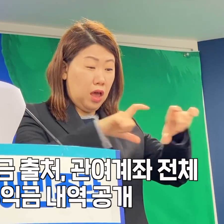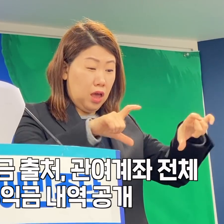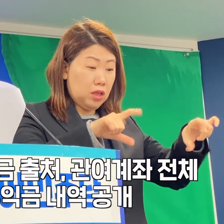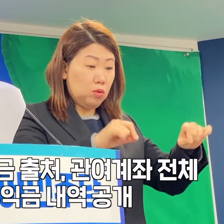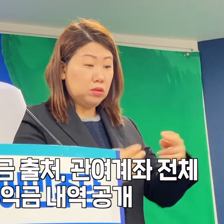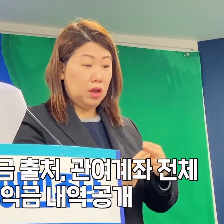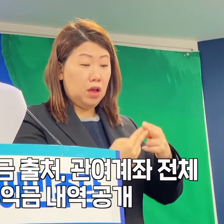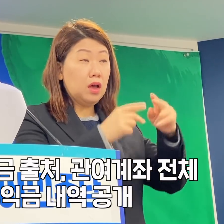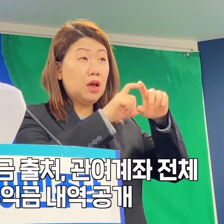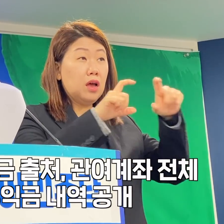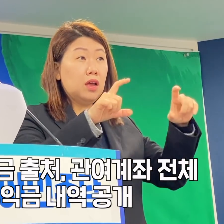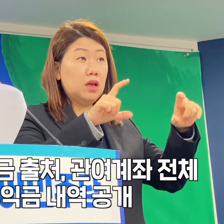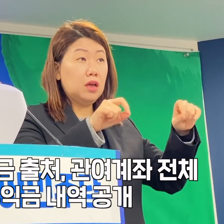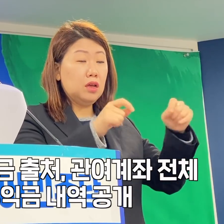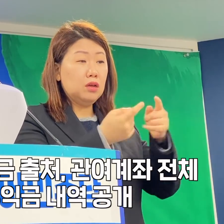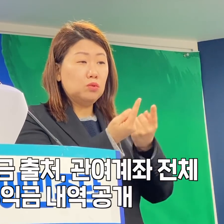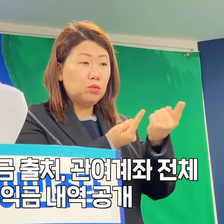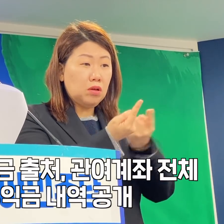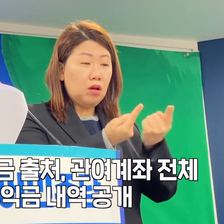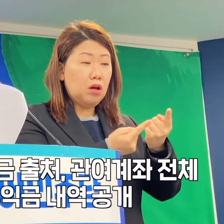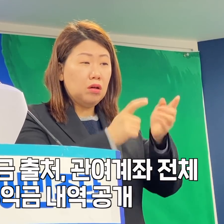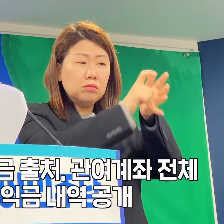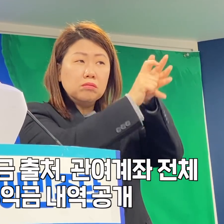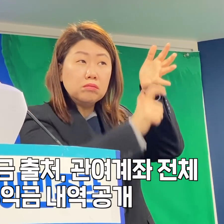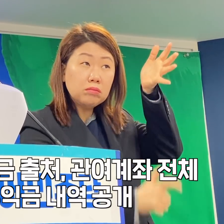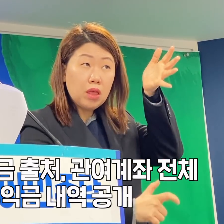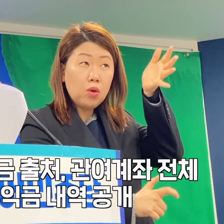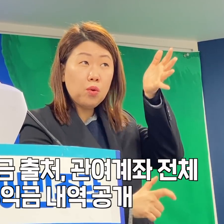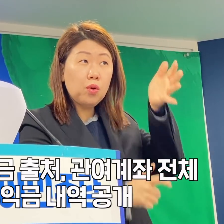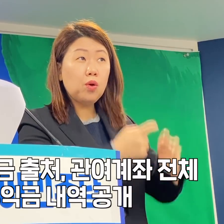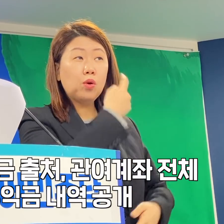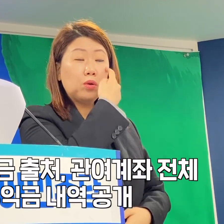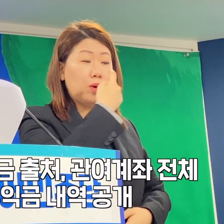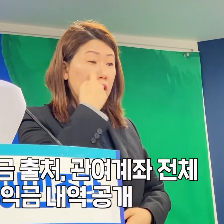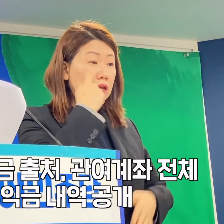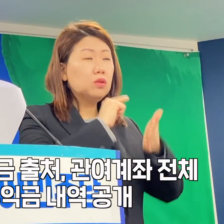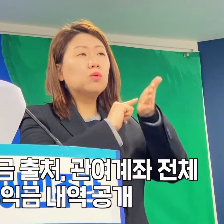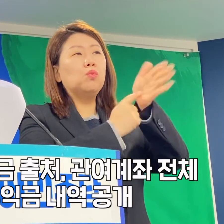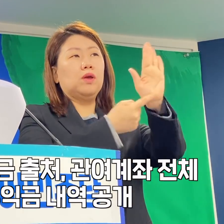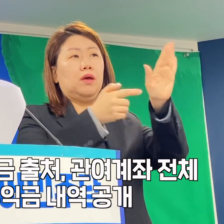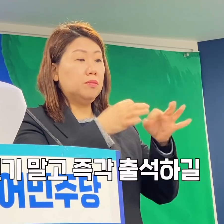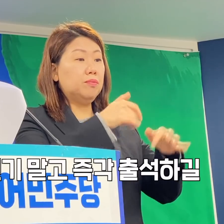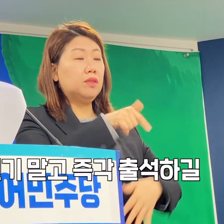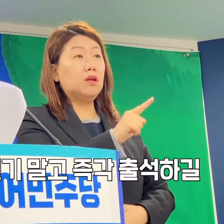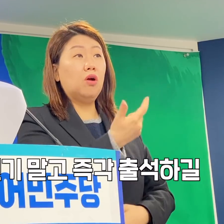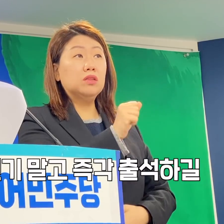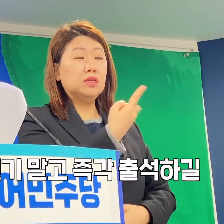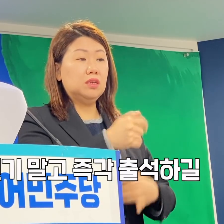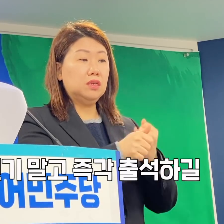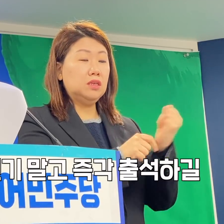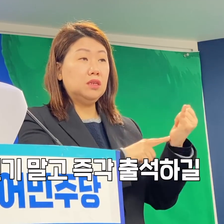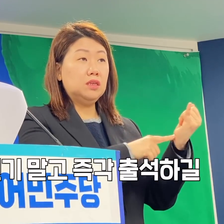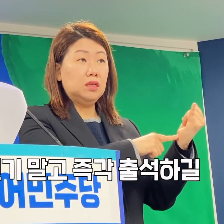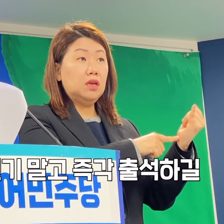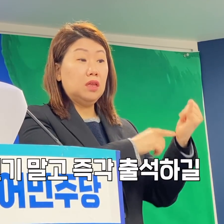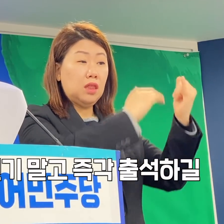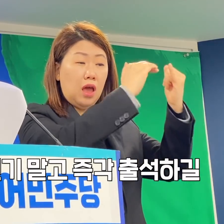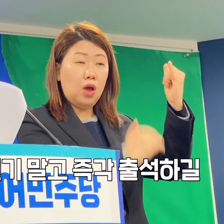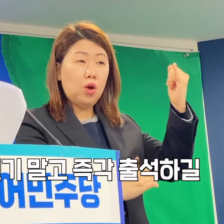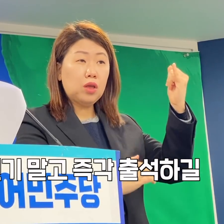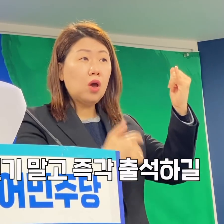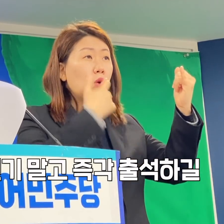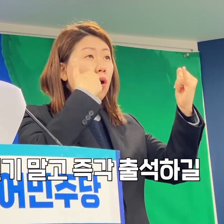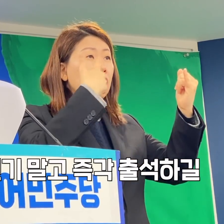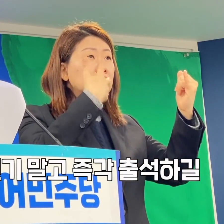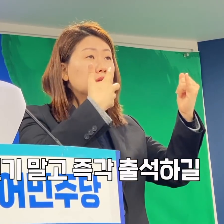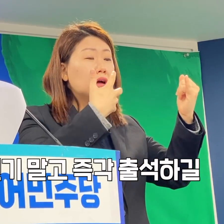및 주가 조작 수익금 내역을 즉시 공개하시기 바랍니다. 주가 조작 거래 내역이